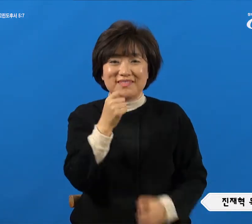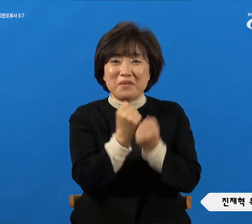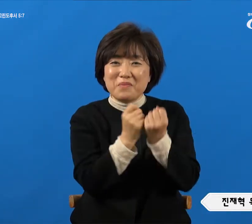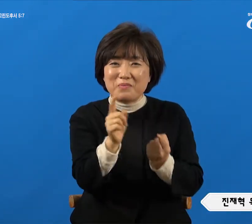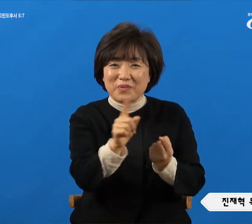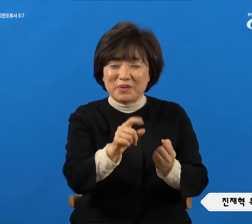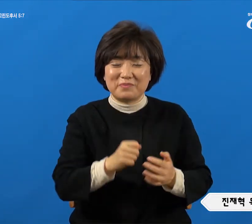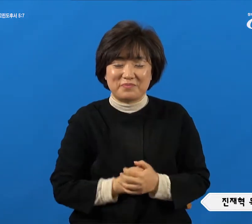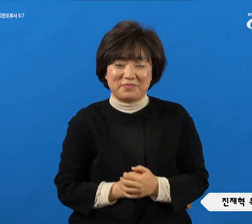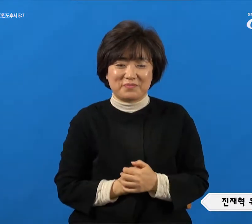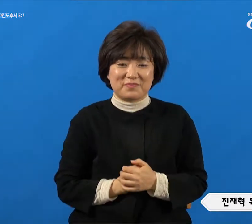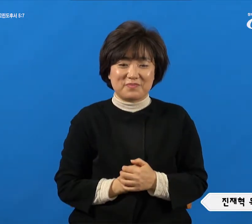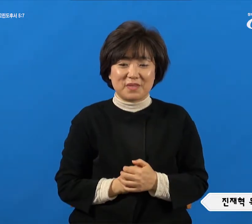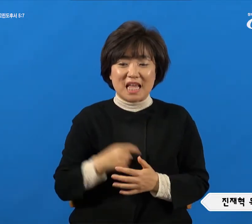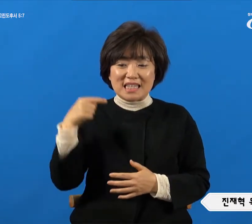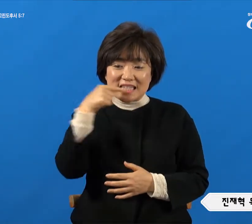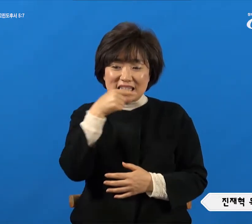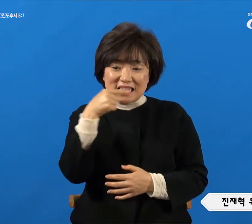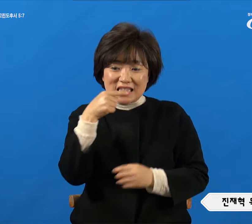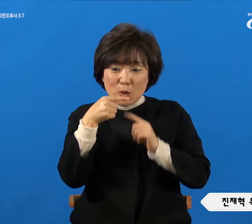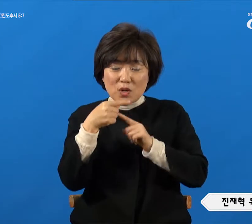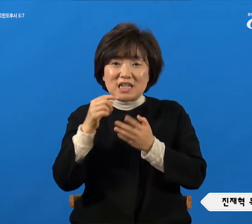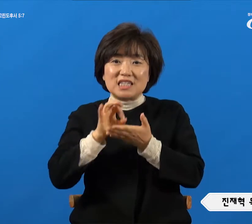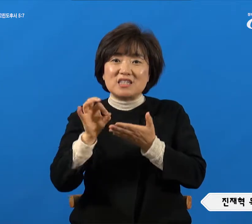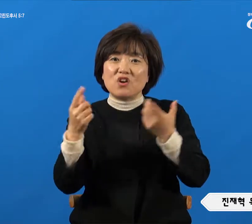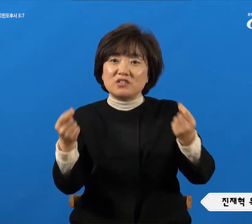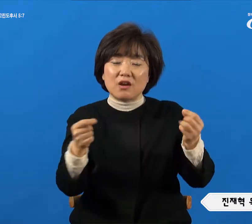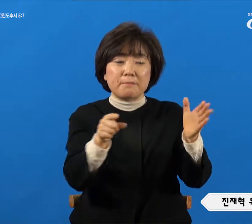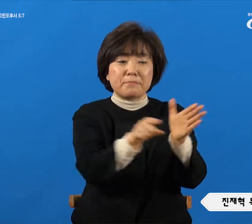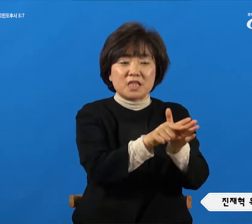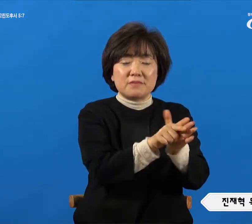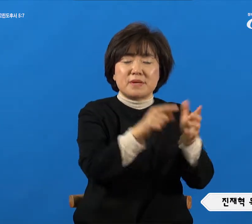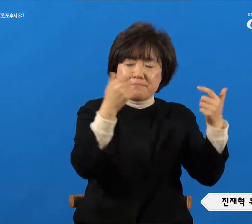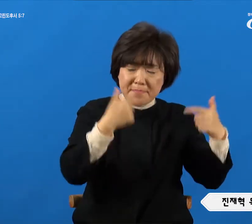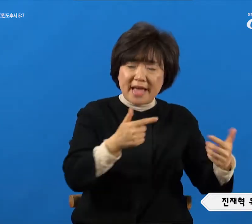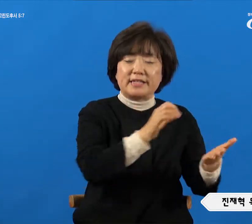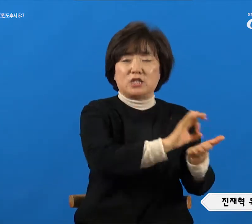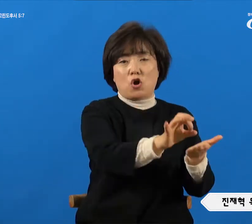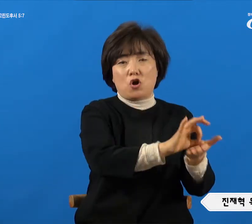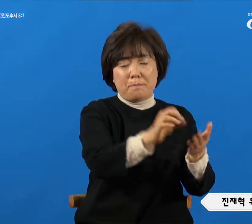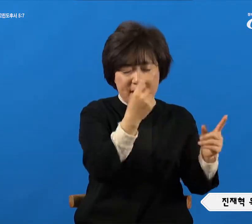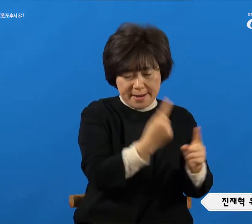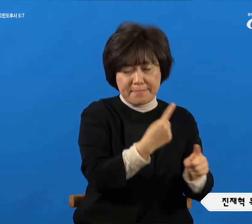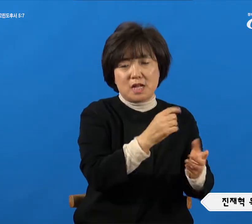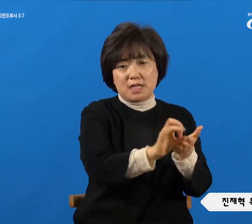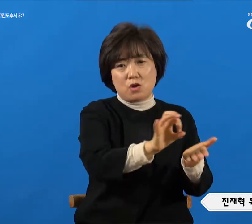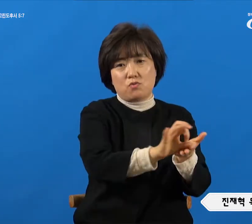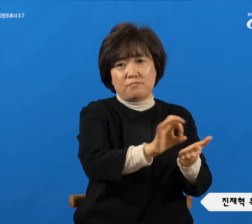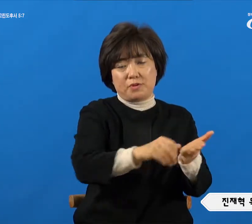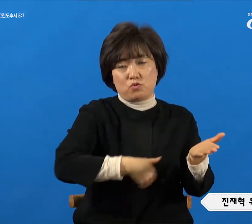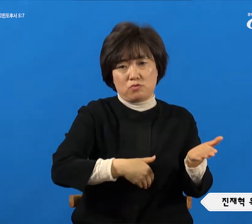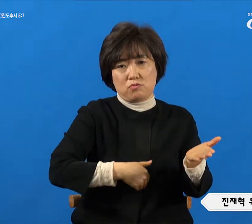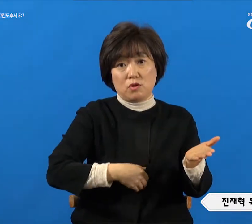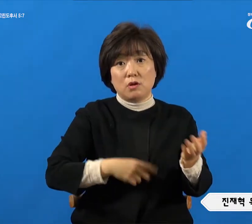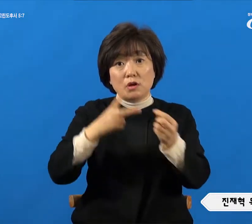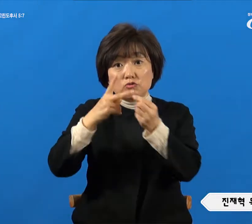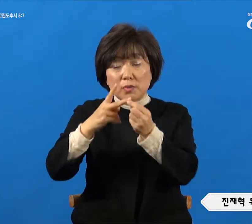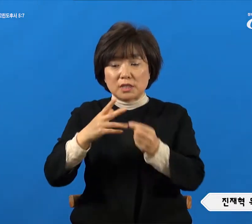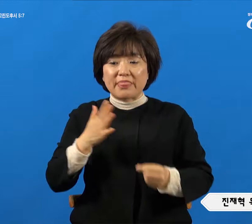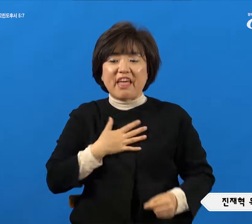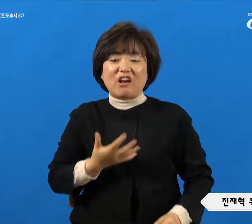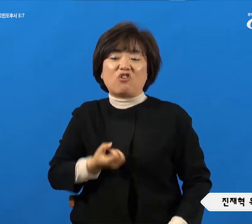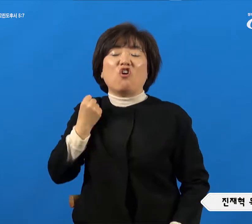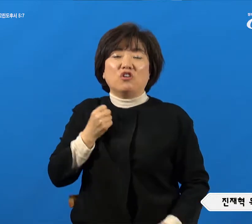이렇게 해놨습니다. 칫솔을 쓰는 것처럼 믿음은 매일 써야 된다. 그리고 자기